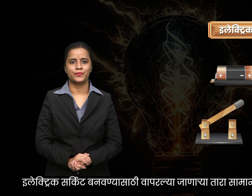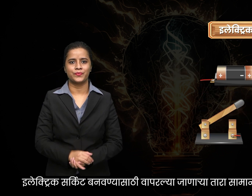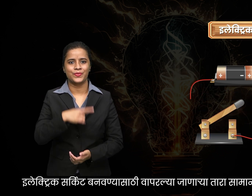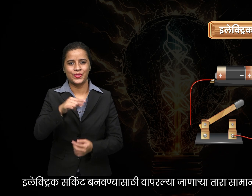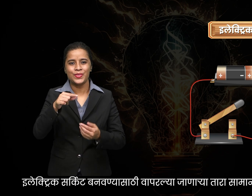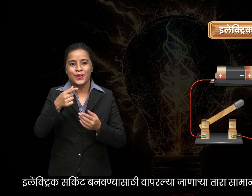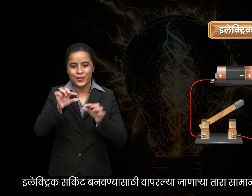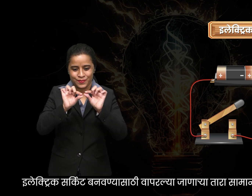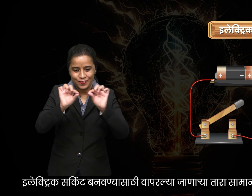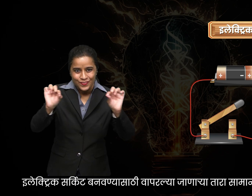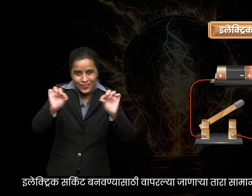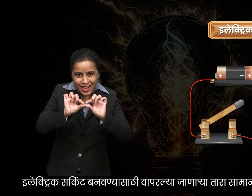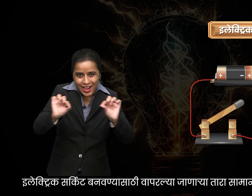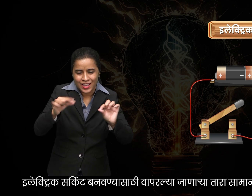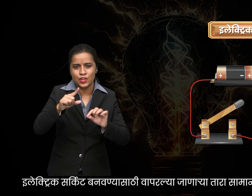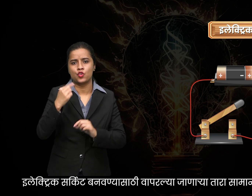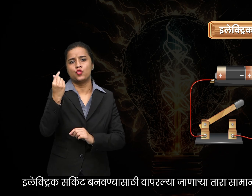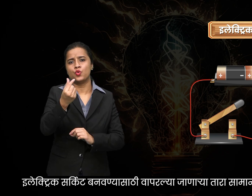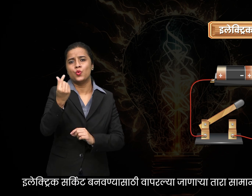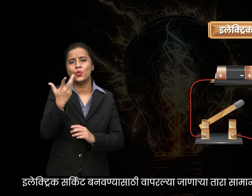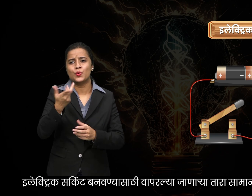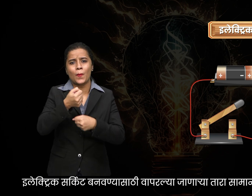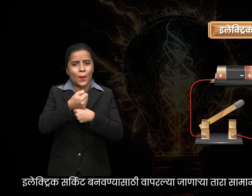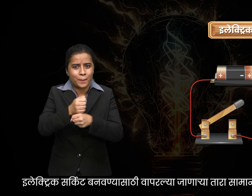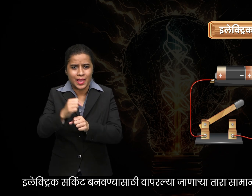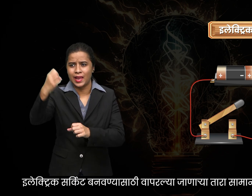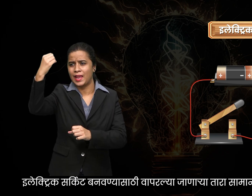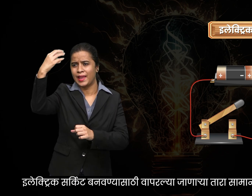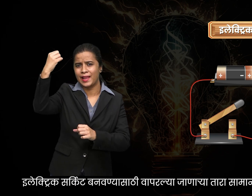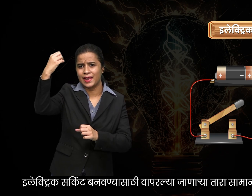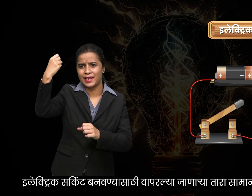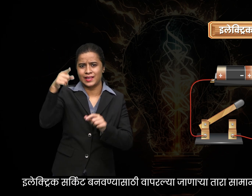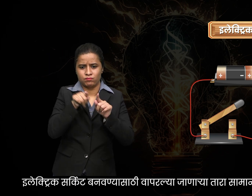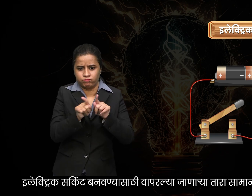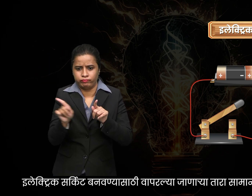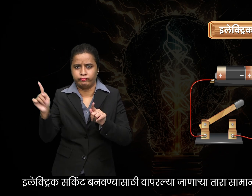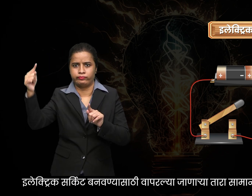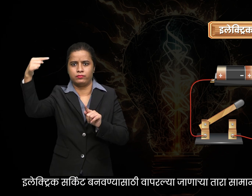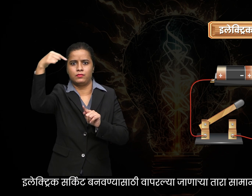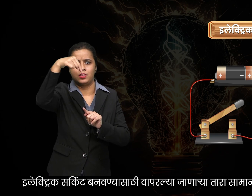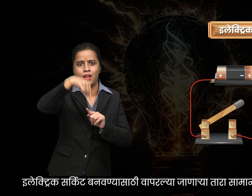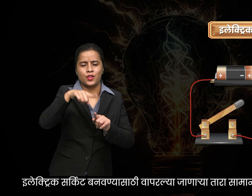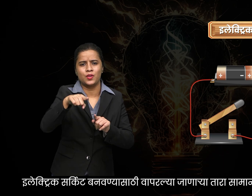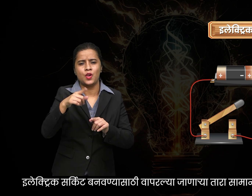इलेक्ट्रिक सर्किट बनवण्यासाठी वापरल्या जाणाऱ्या तारा सामान्यतः गरम होत नाही.